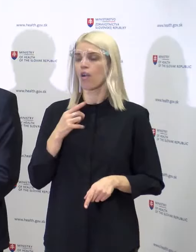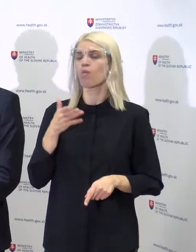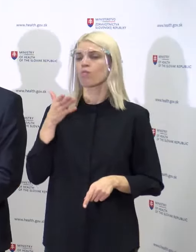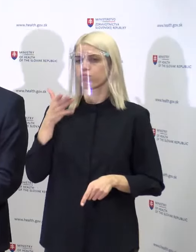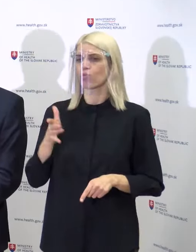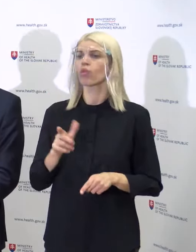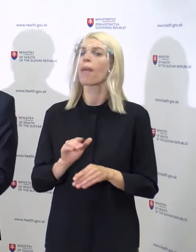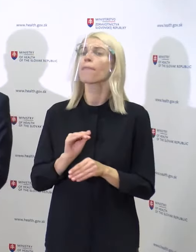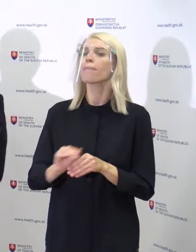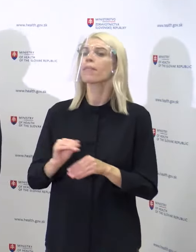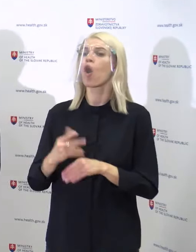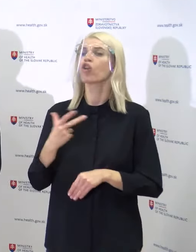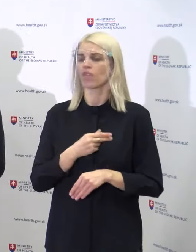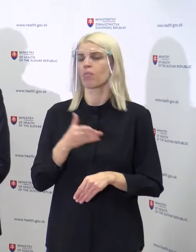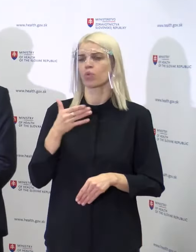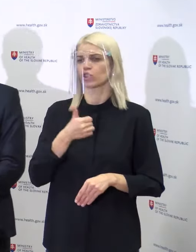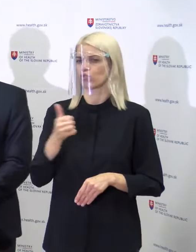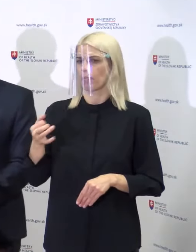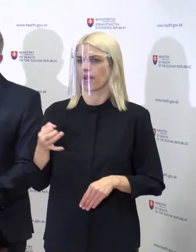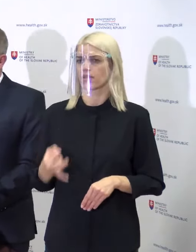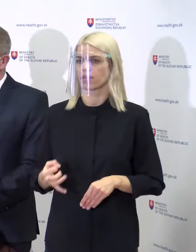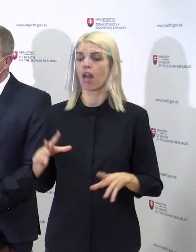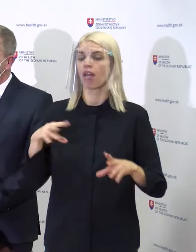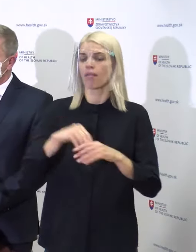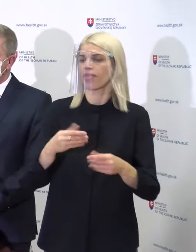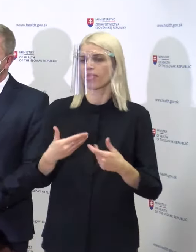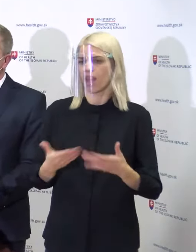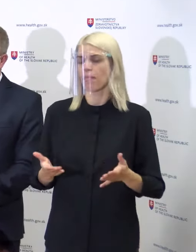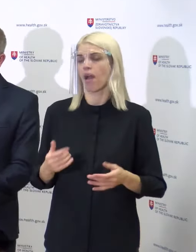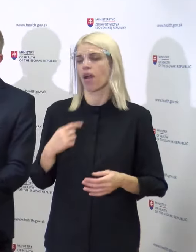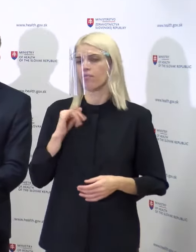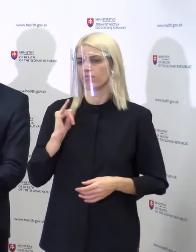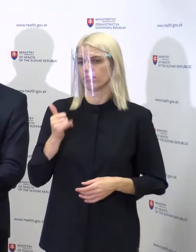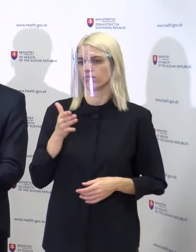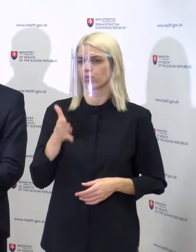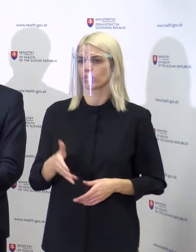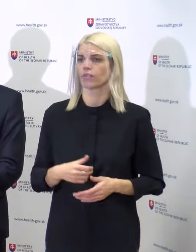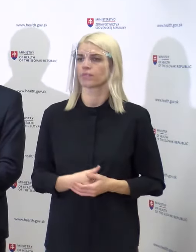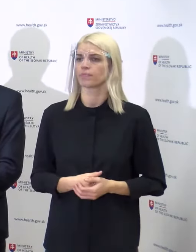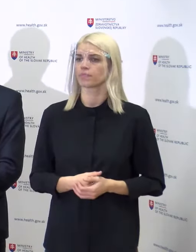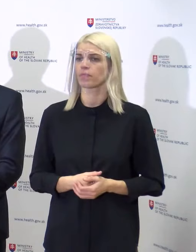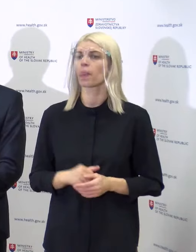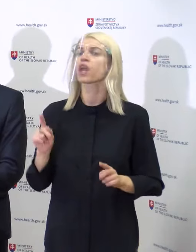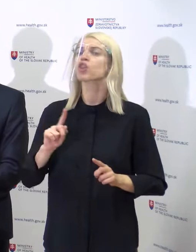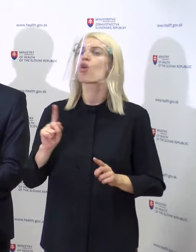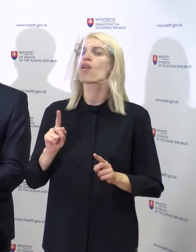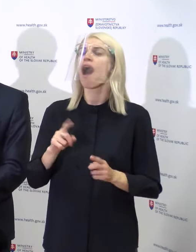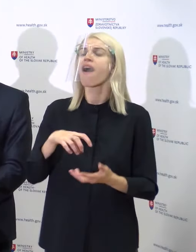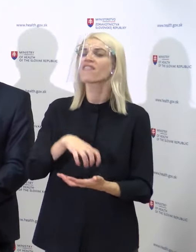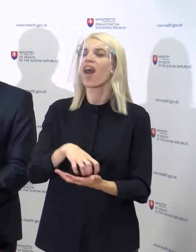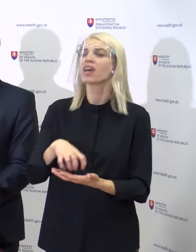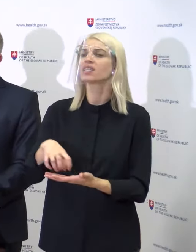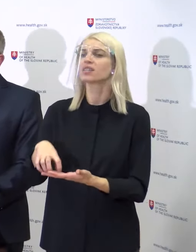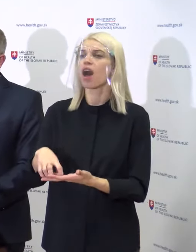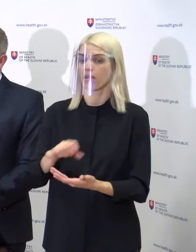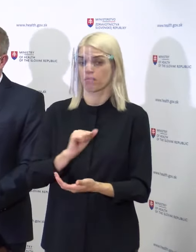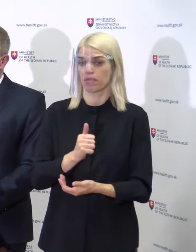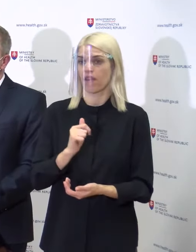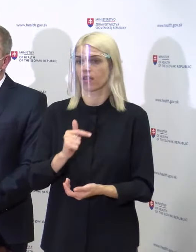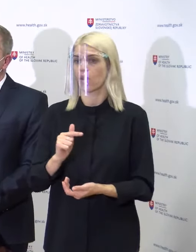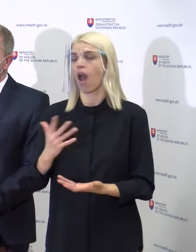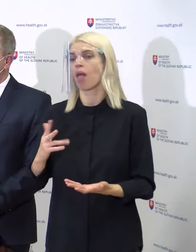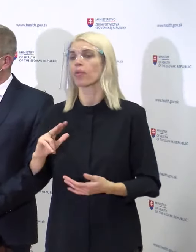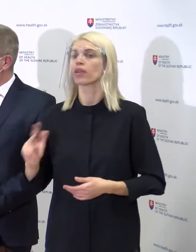ako pre očkovaných 100%. Áno, jasné, ale to je za to, ktoré fázy, ak sa môžem spýtať, či tie